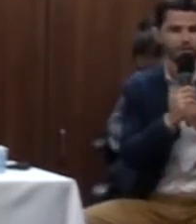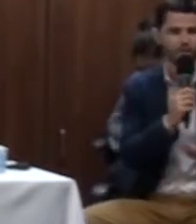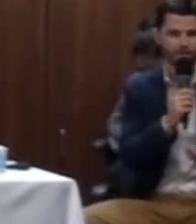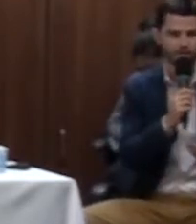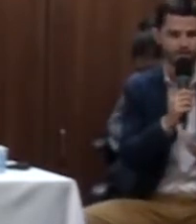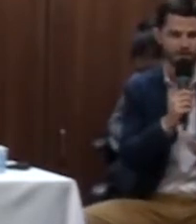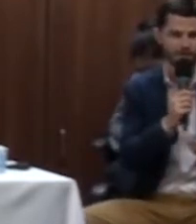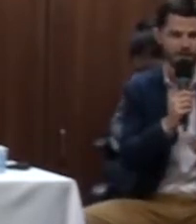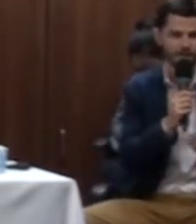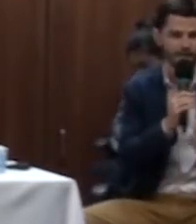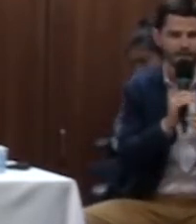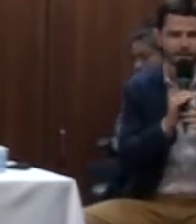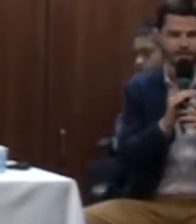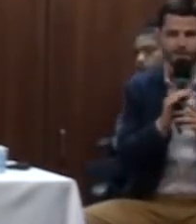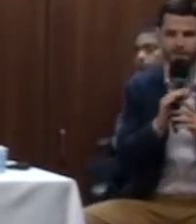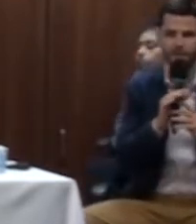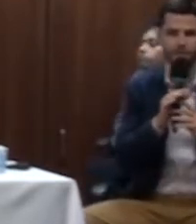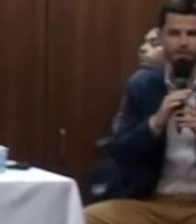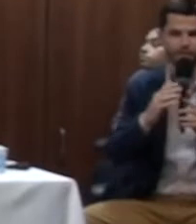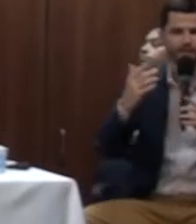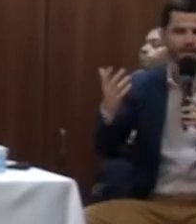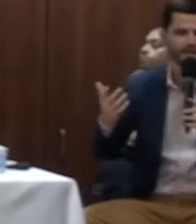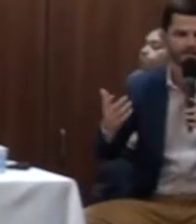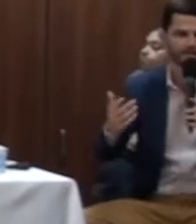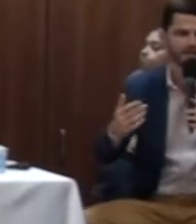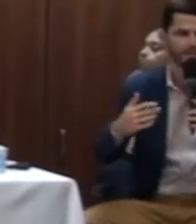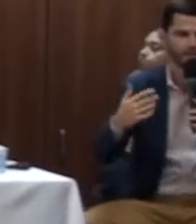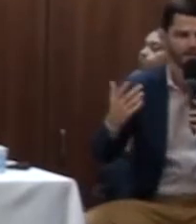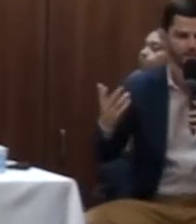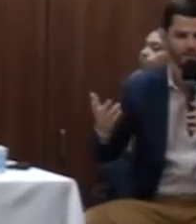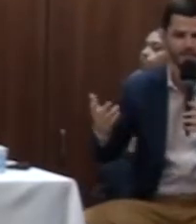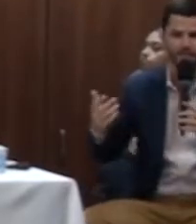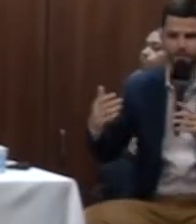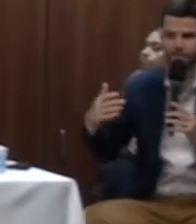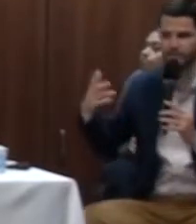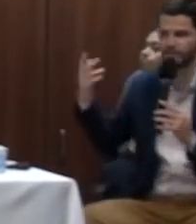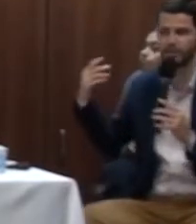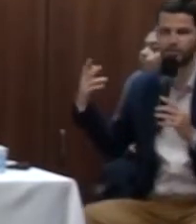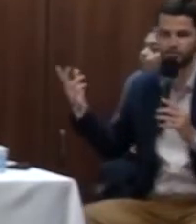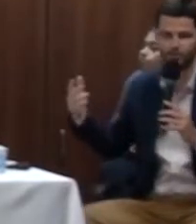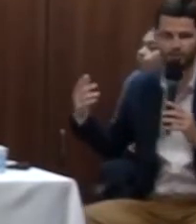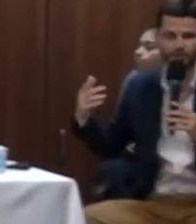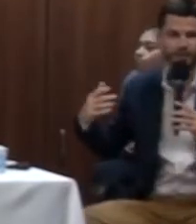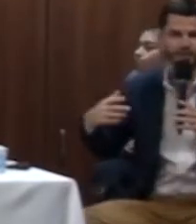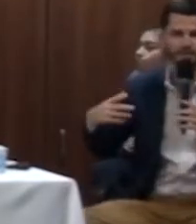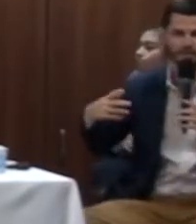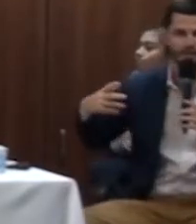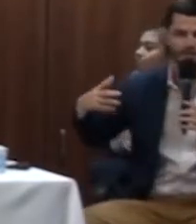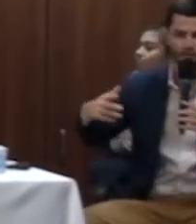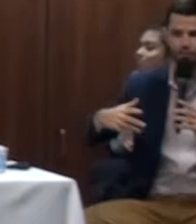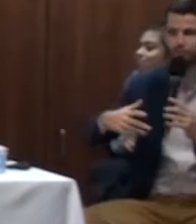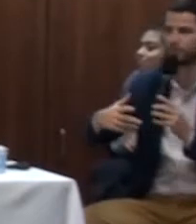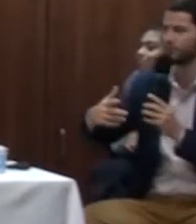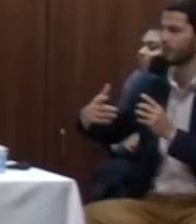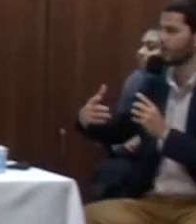ter em mente do que a gente se refere. A gente tem uma portaria, que é a portaria do Ministério da Saúde, que existe desde 2008, que